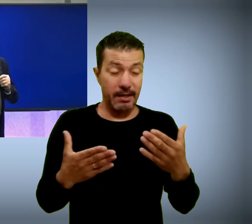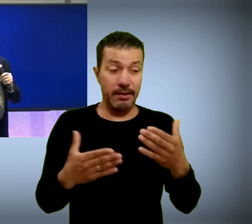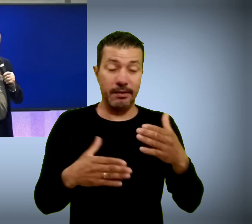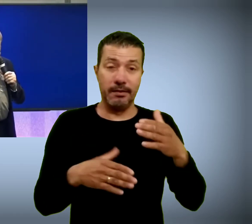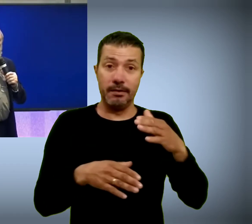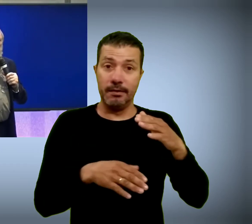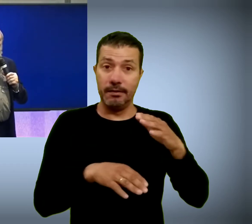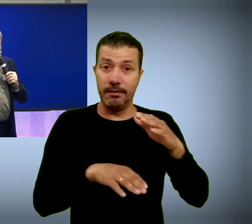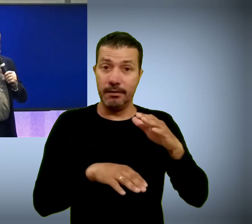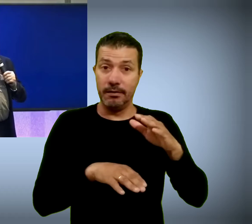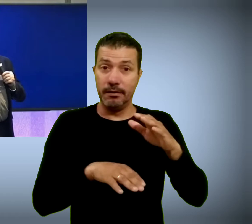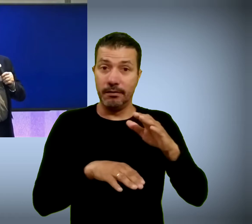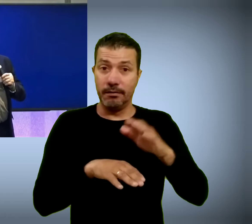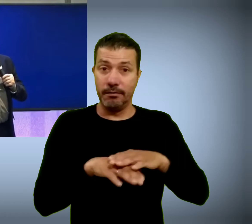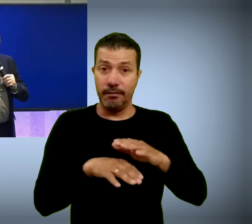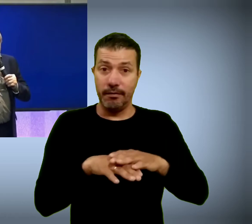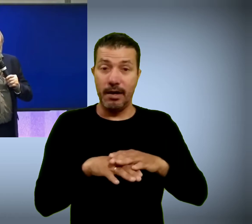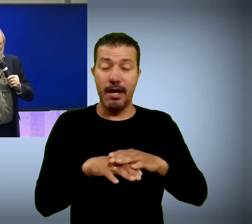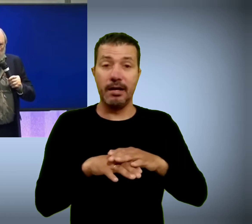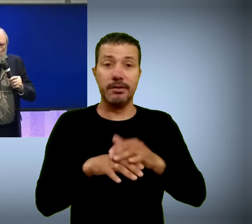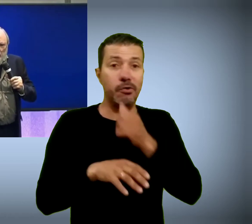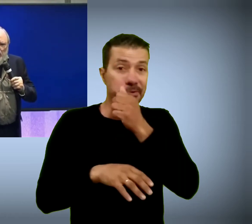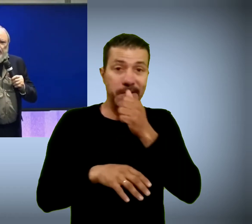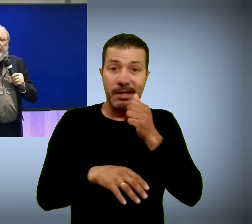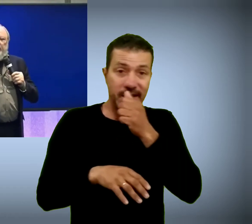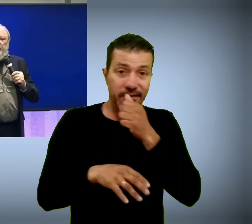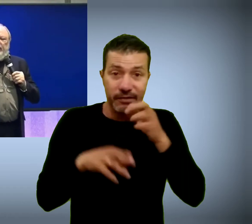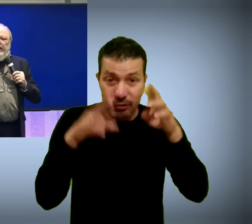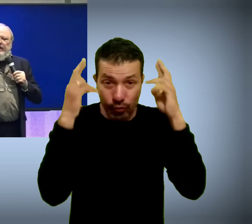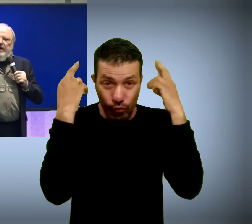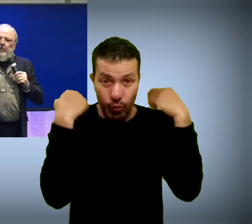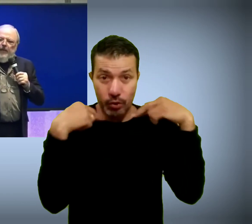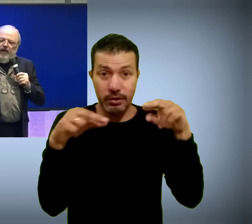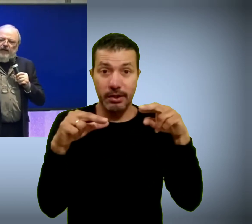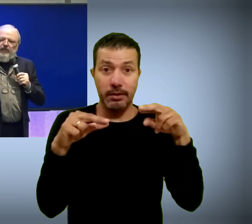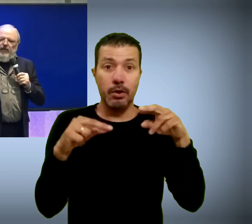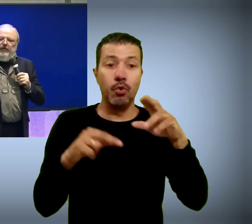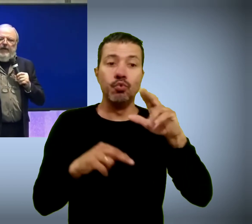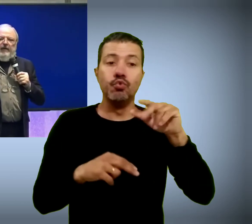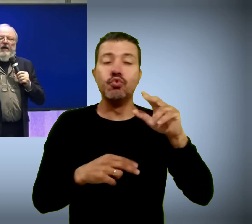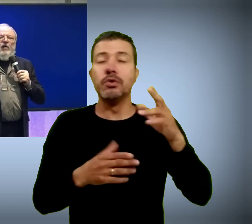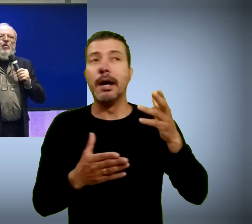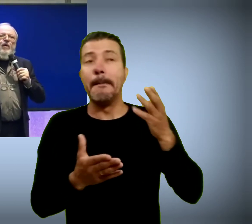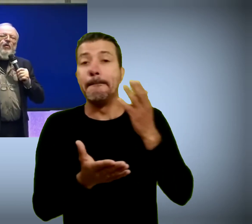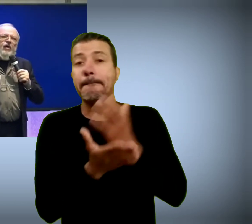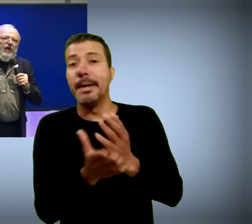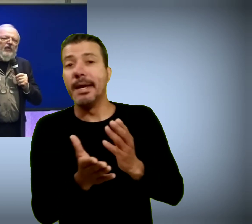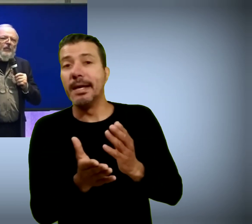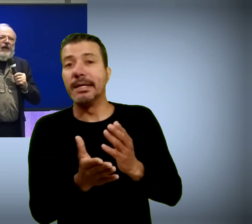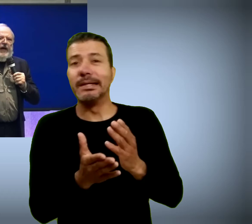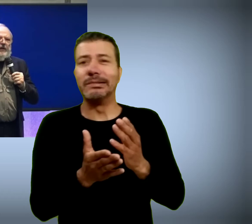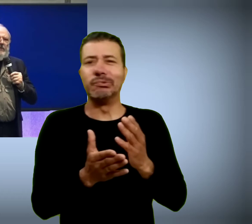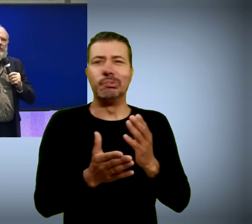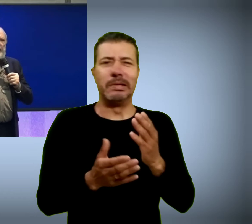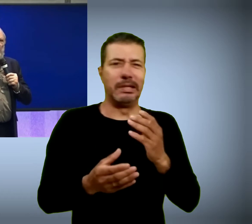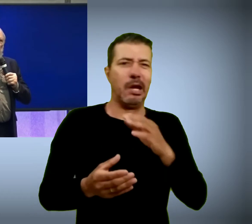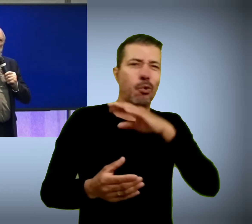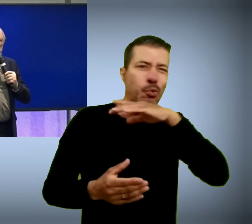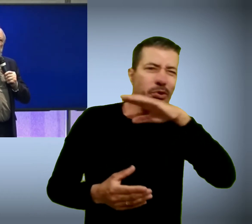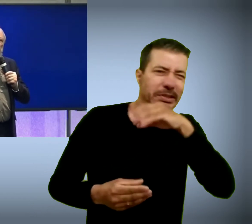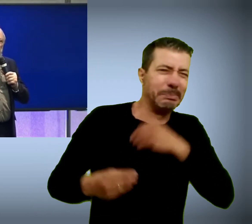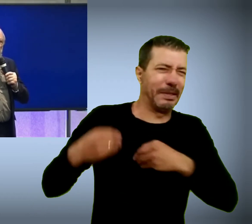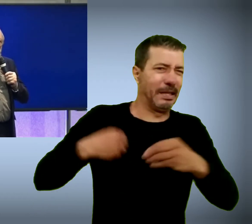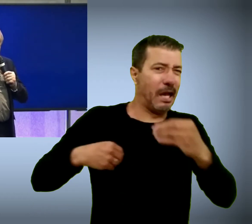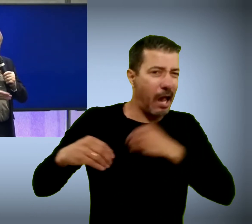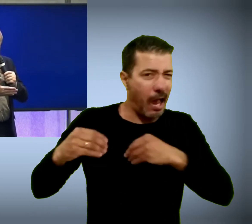institua o sacrifício do cordeiro para que você não perca de vista como é horrível o pecado,